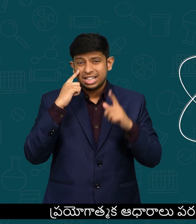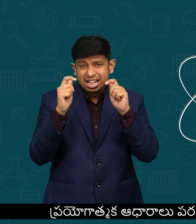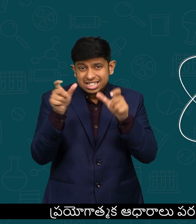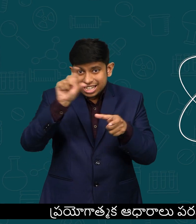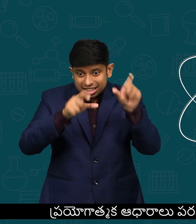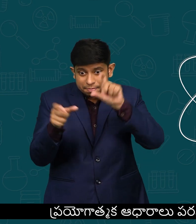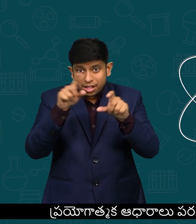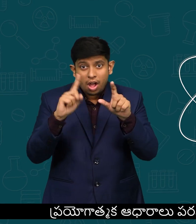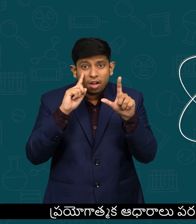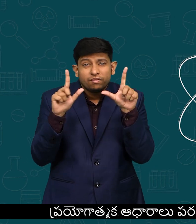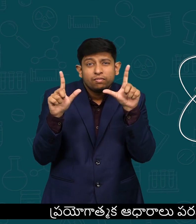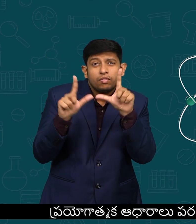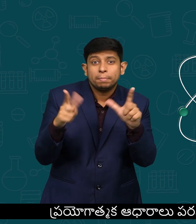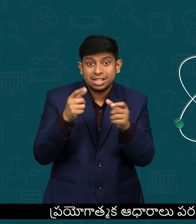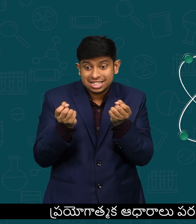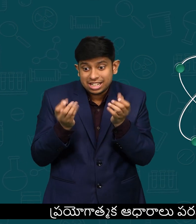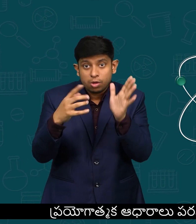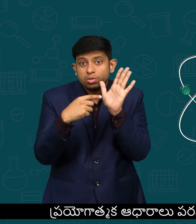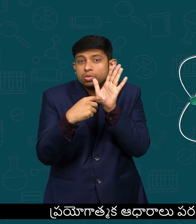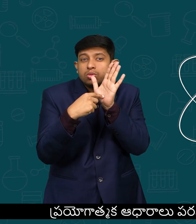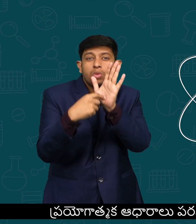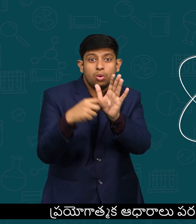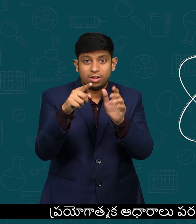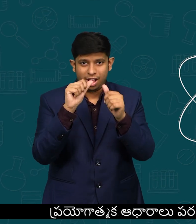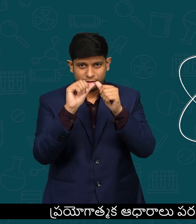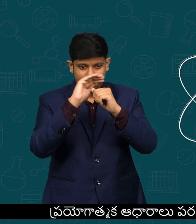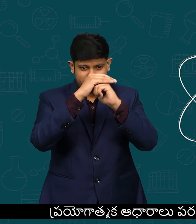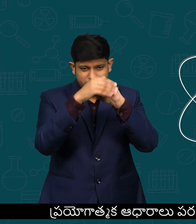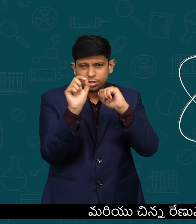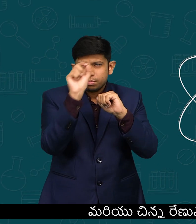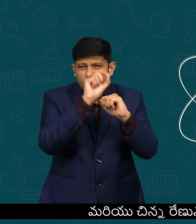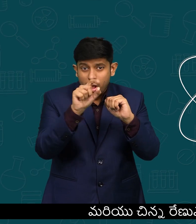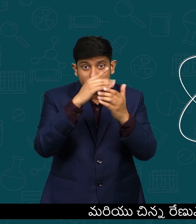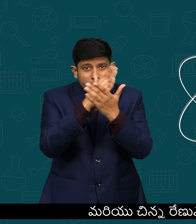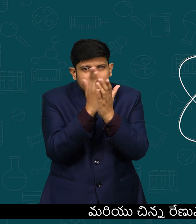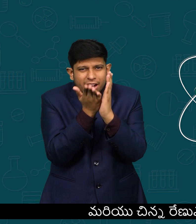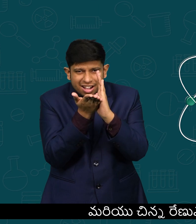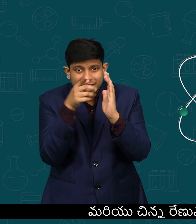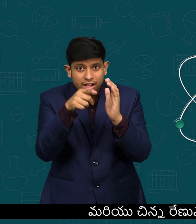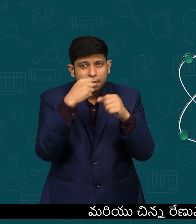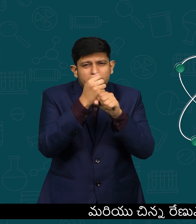ప్రయోగాత్మక ఆధారాలు పరమాణువులు విభజించబడతాయని మరియు చిన్న